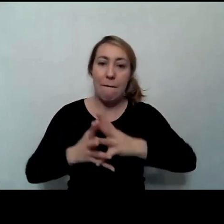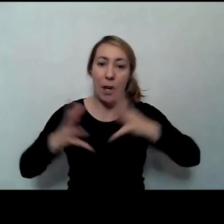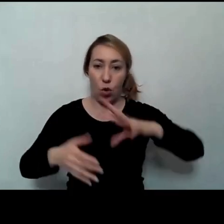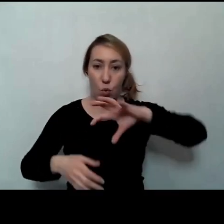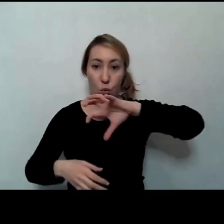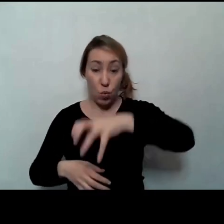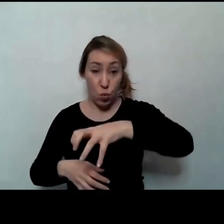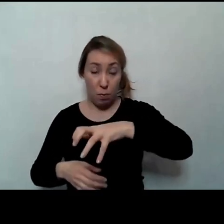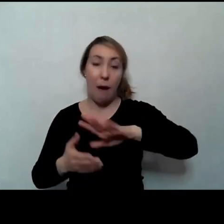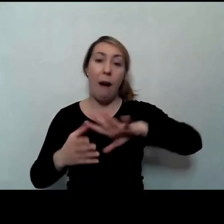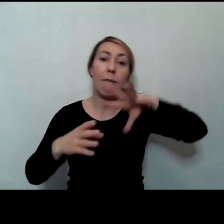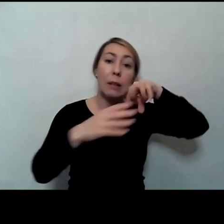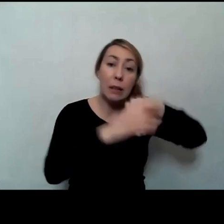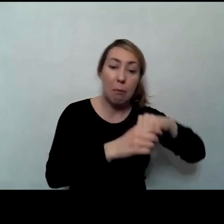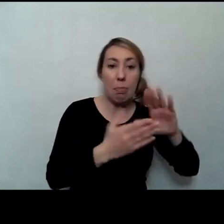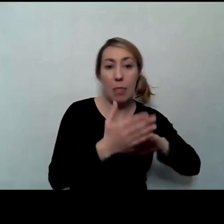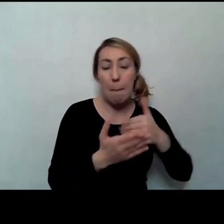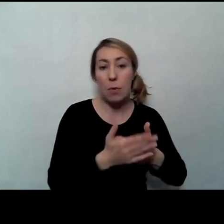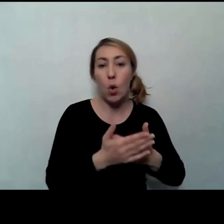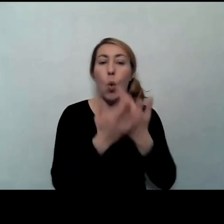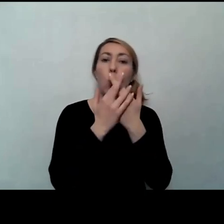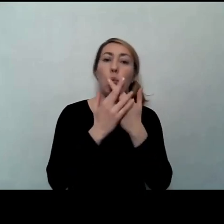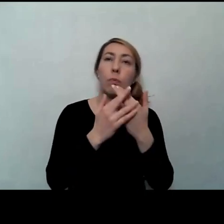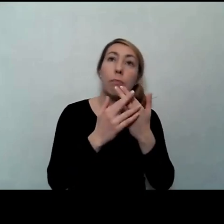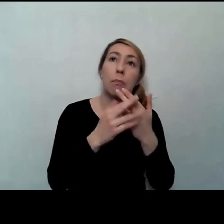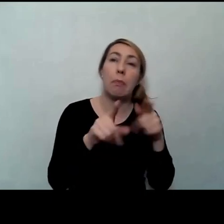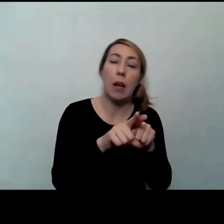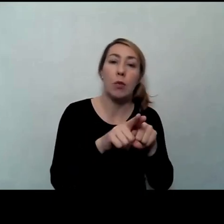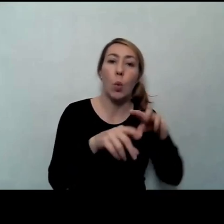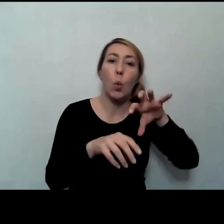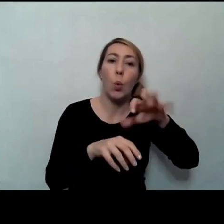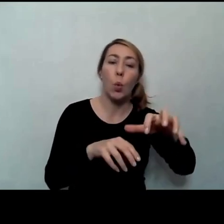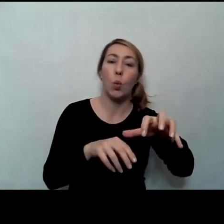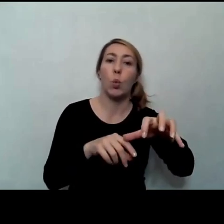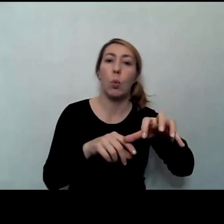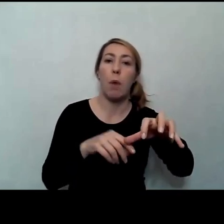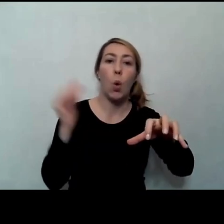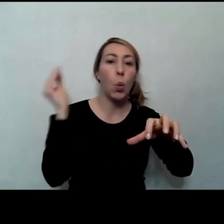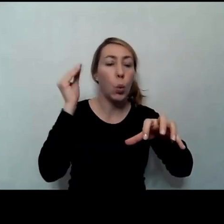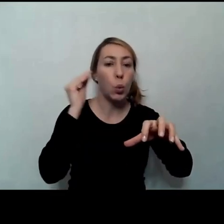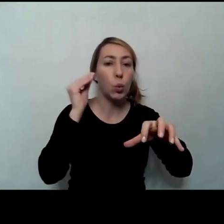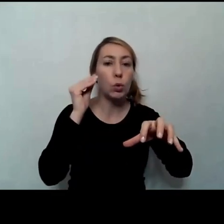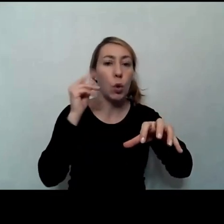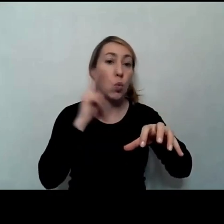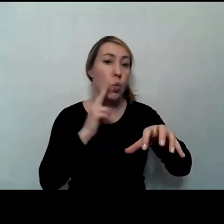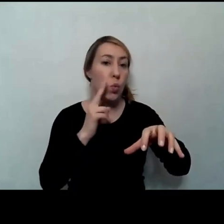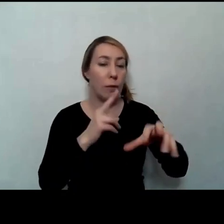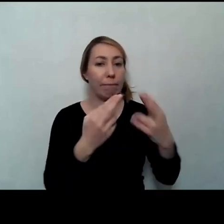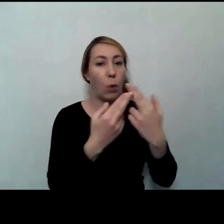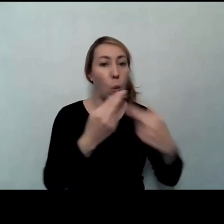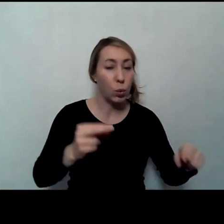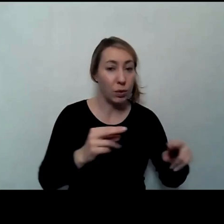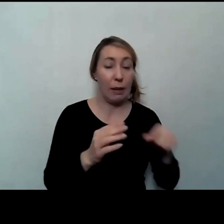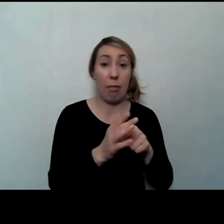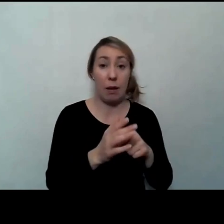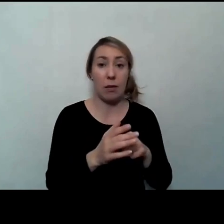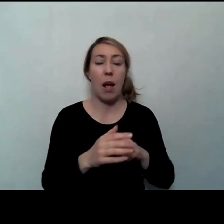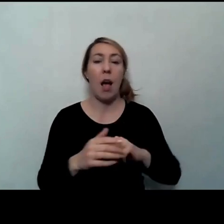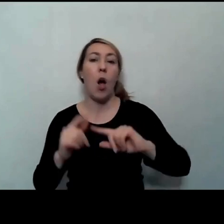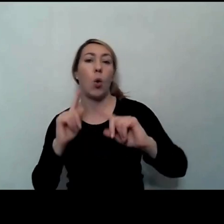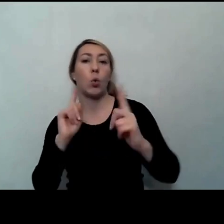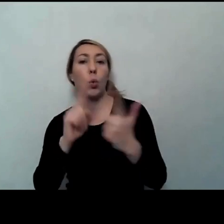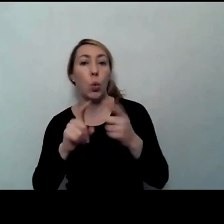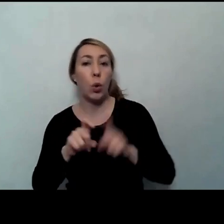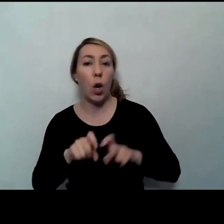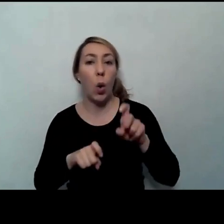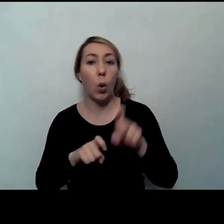uwzględnieniem na przykład właśnie tej różnicy w grupie uczniów głuchych. Natomiast krokiem drugim